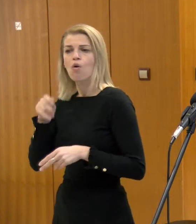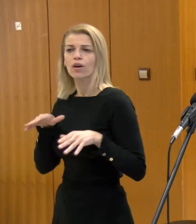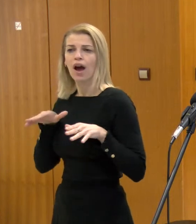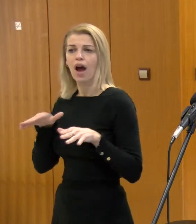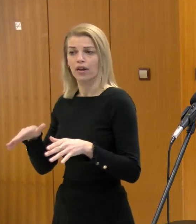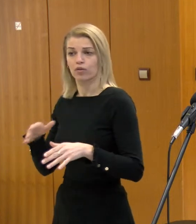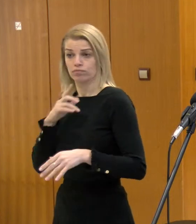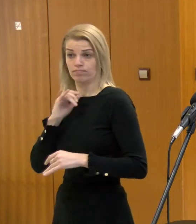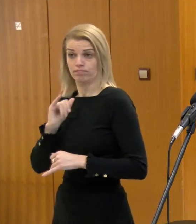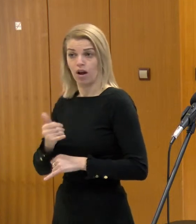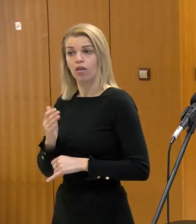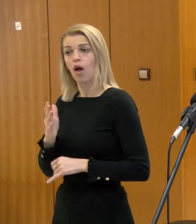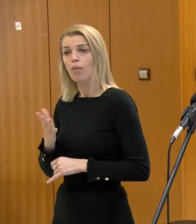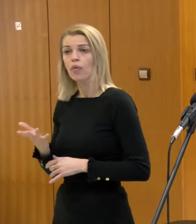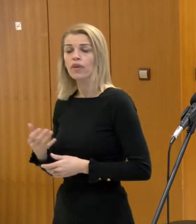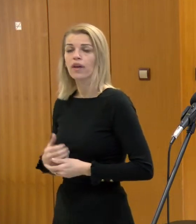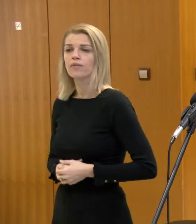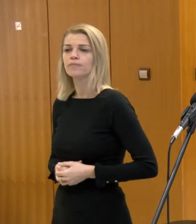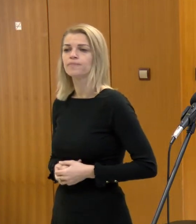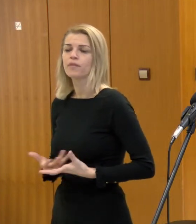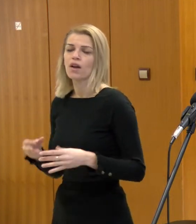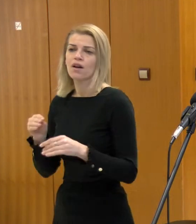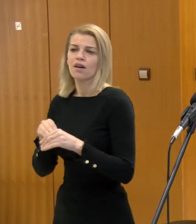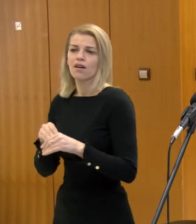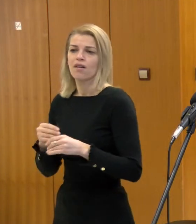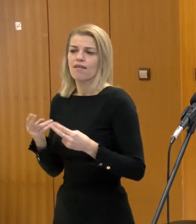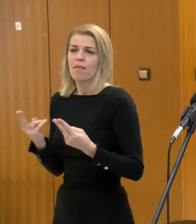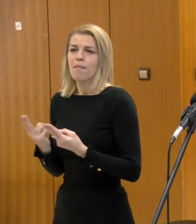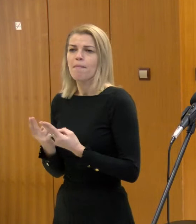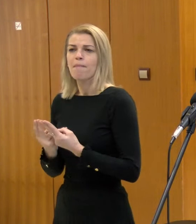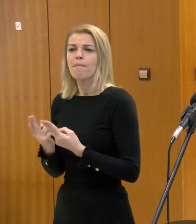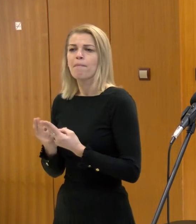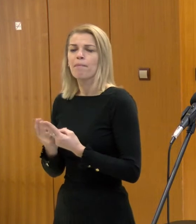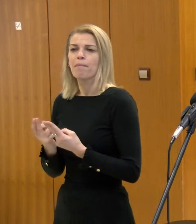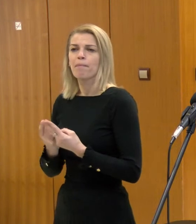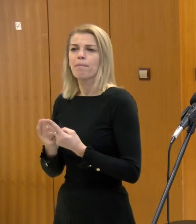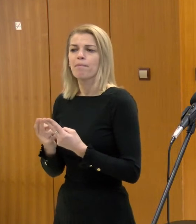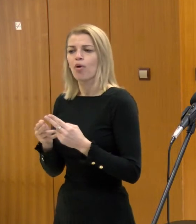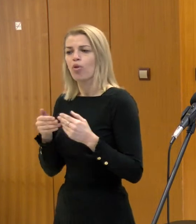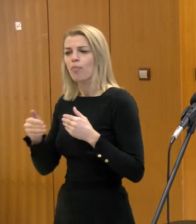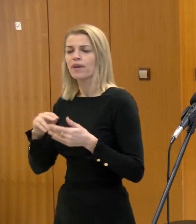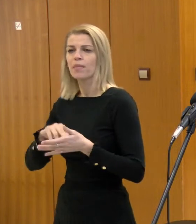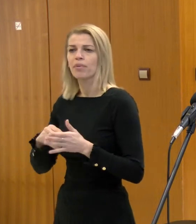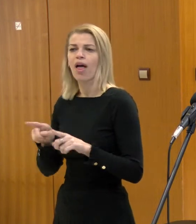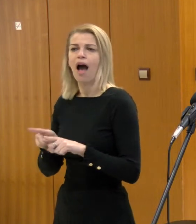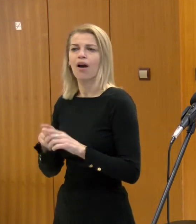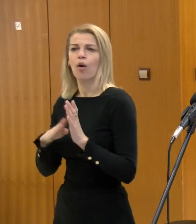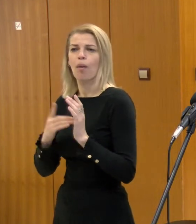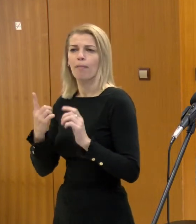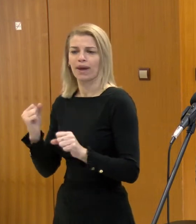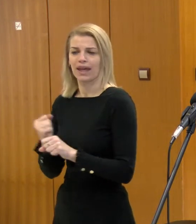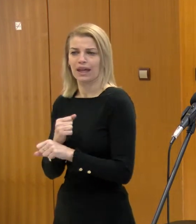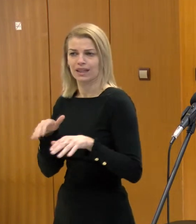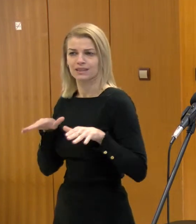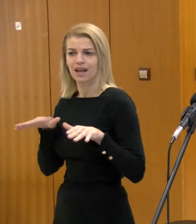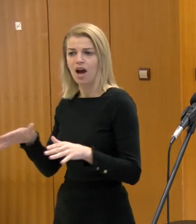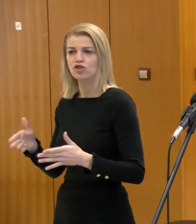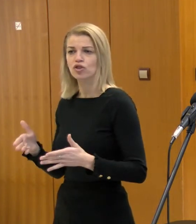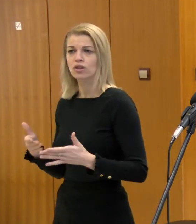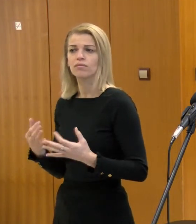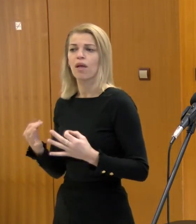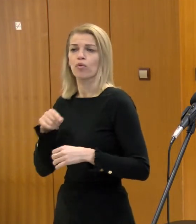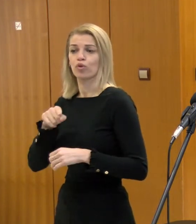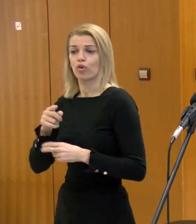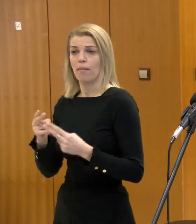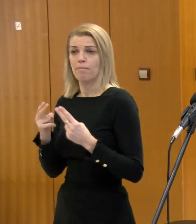Toto je v podstate v podobnom štádiu ako v súvislosti s MIGmi, lebo takisto jednoducho